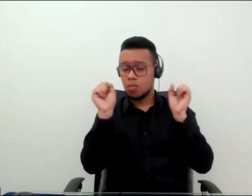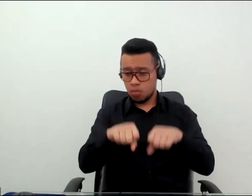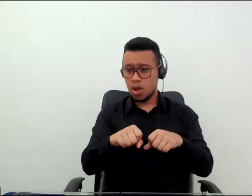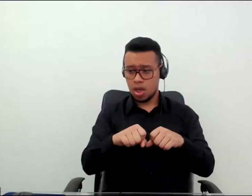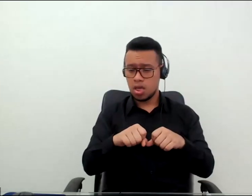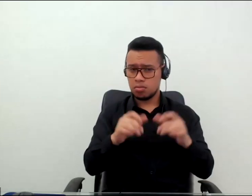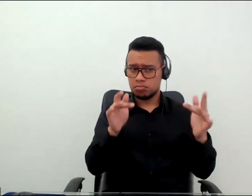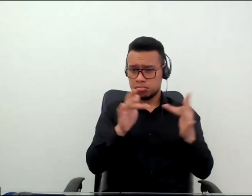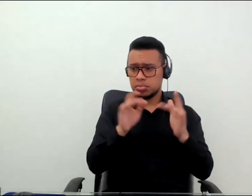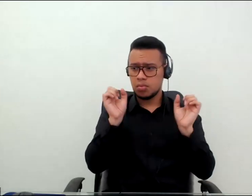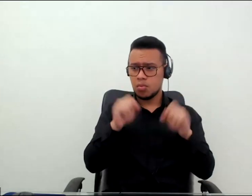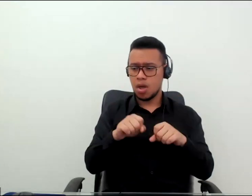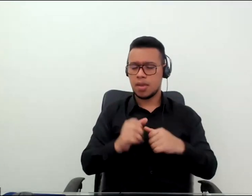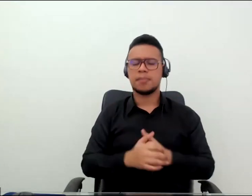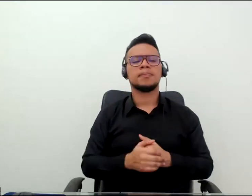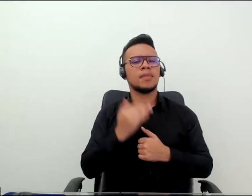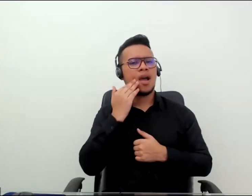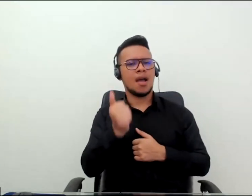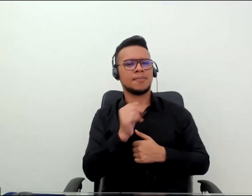bueno como